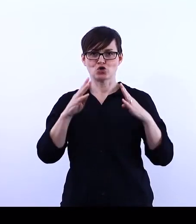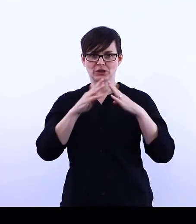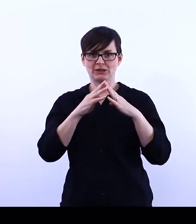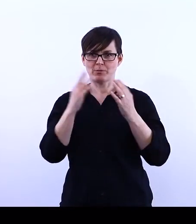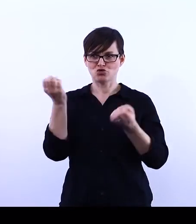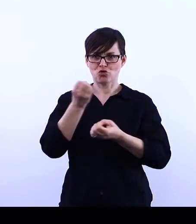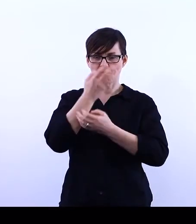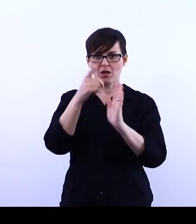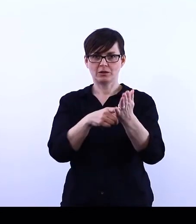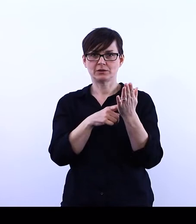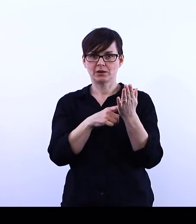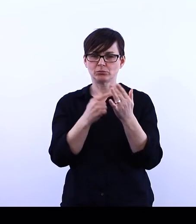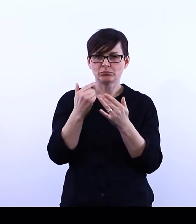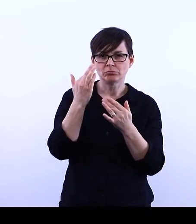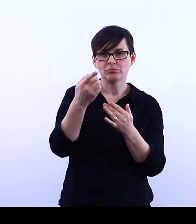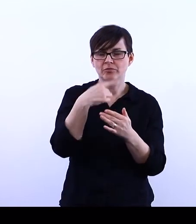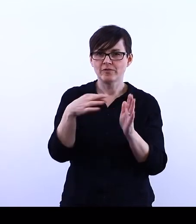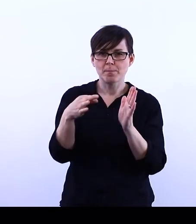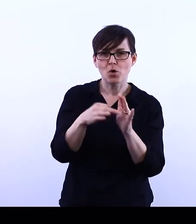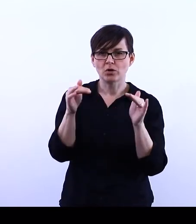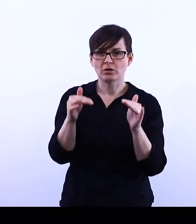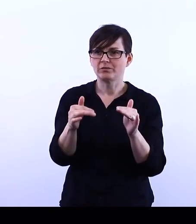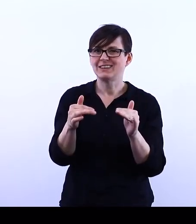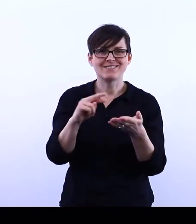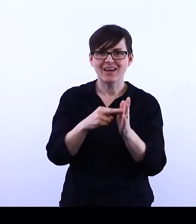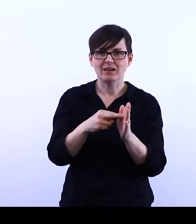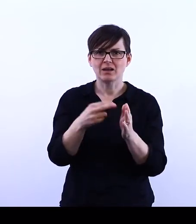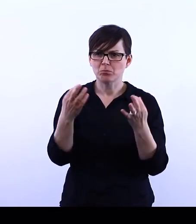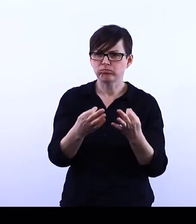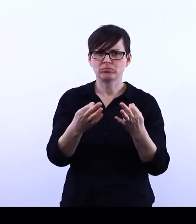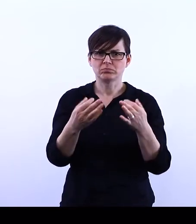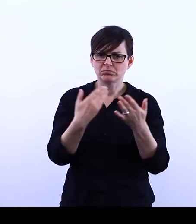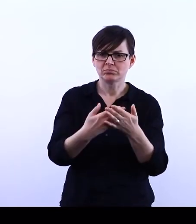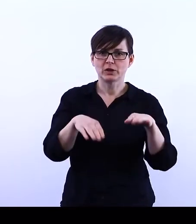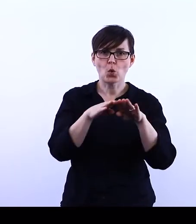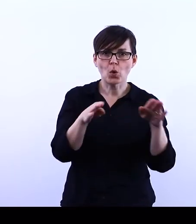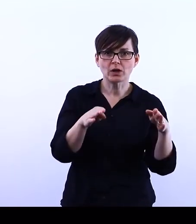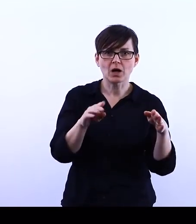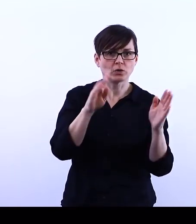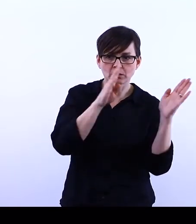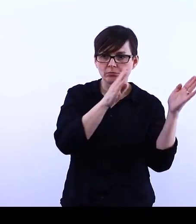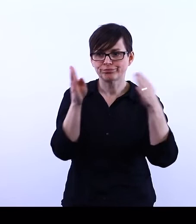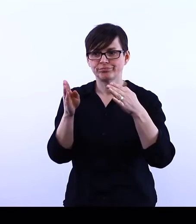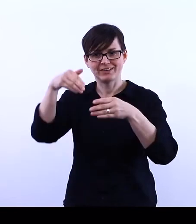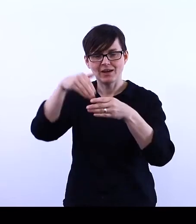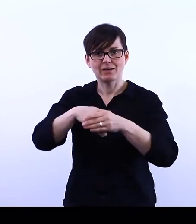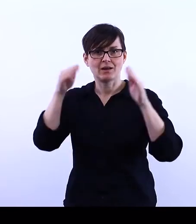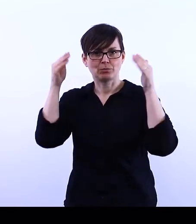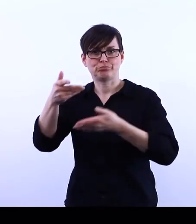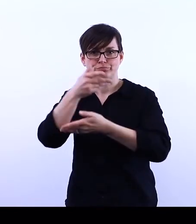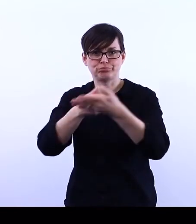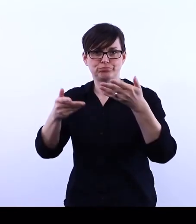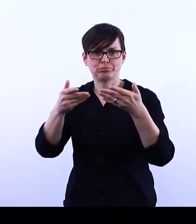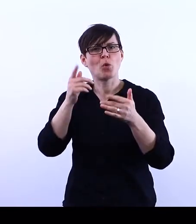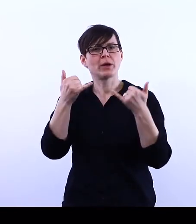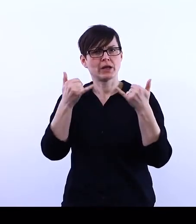wo wir die Technik als Gesetz sehen müssen und eben wieder mal inhaltlich sprechen. Ich glaube, da sind wir auf einem guten Weg, aber es